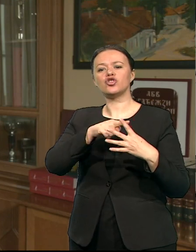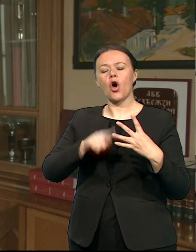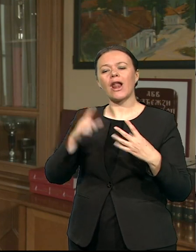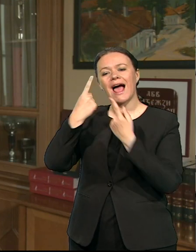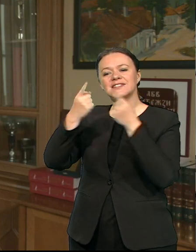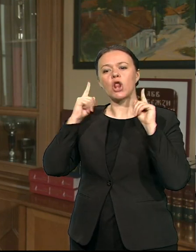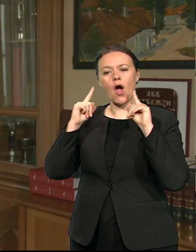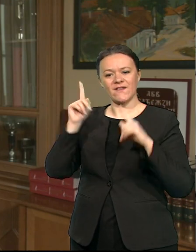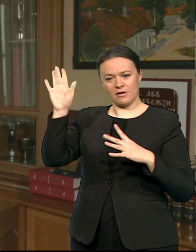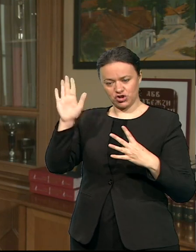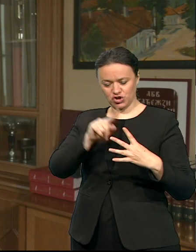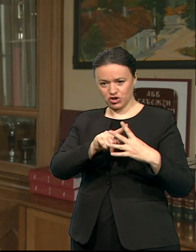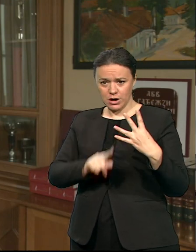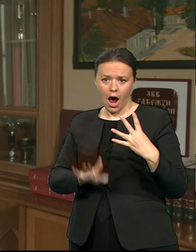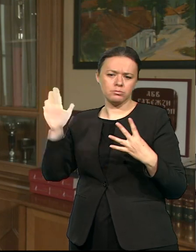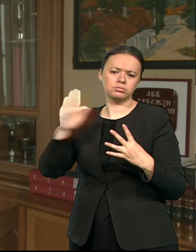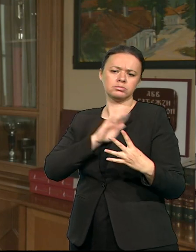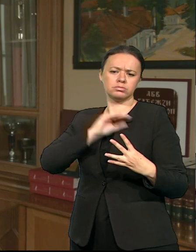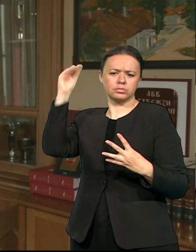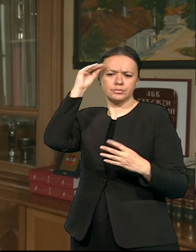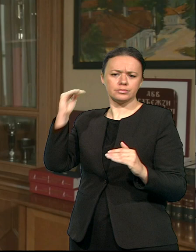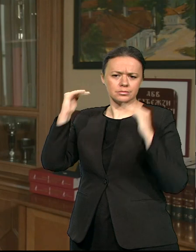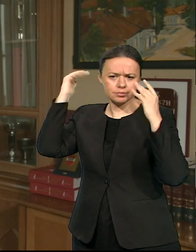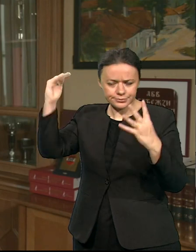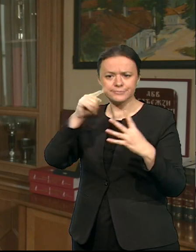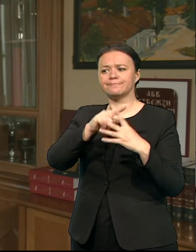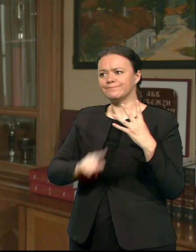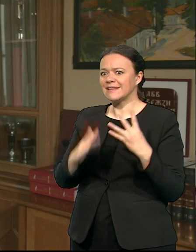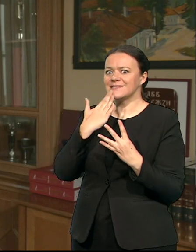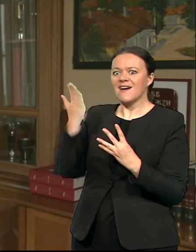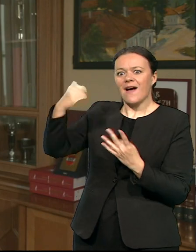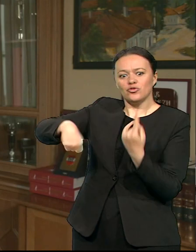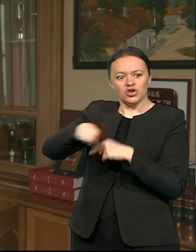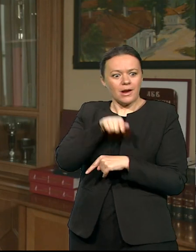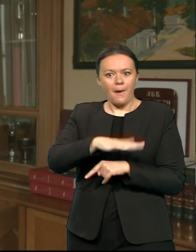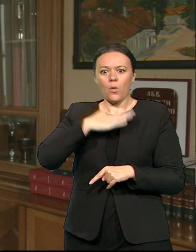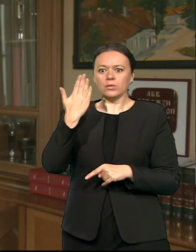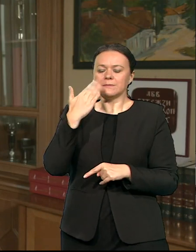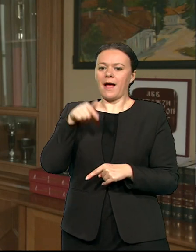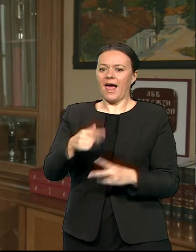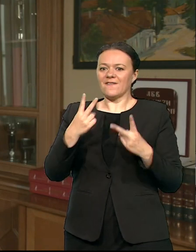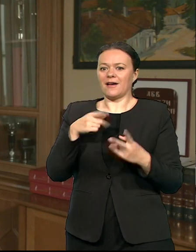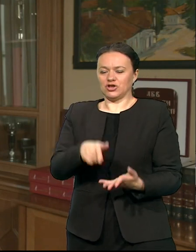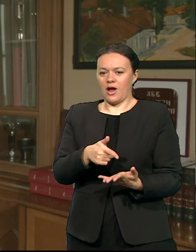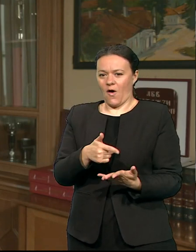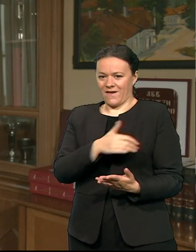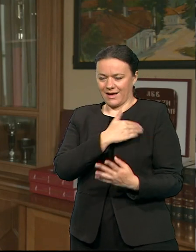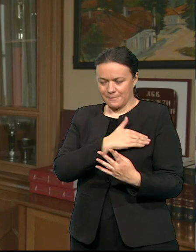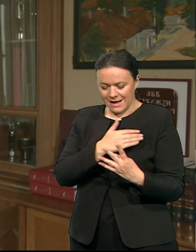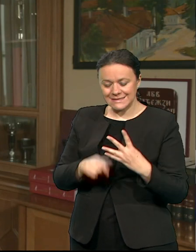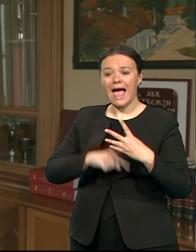iz Bratislave, obrazovani ljudi koji su stvarno udarili temelje ove gimnazije. Jedan od najznačajnijih je bio drugi po